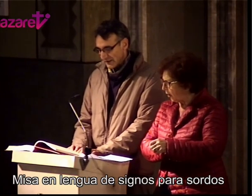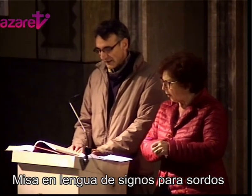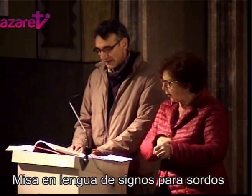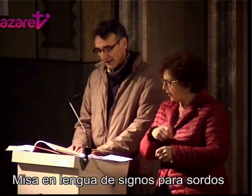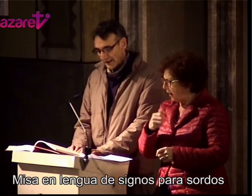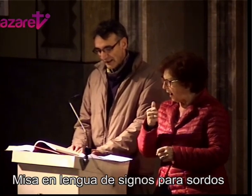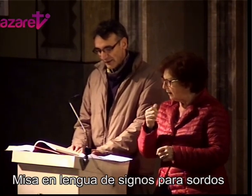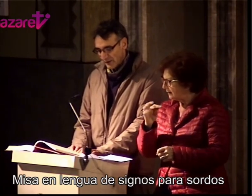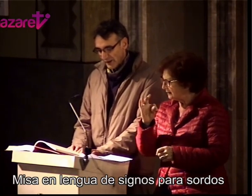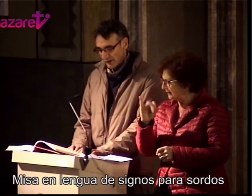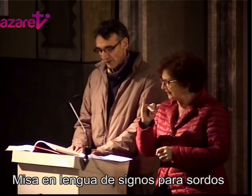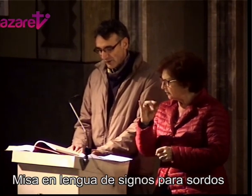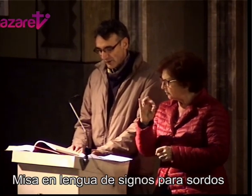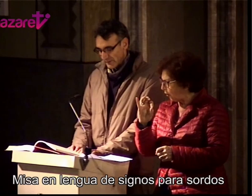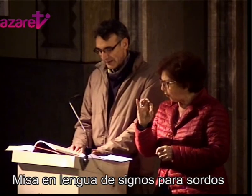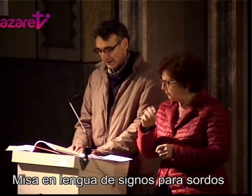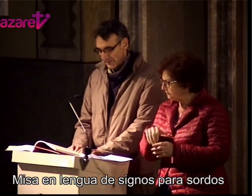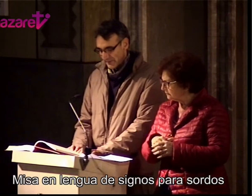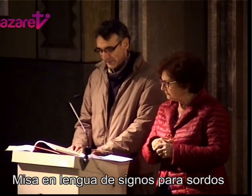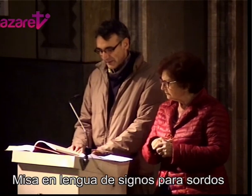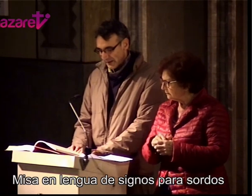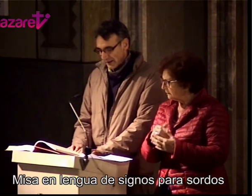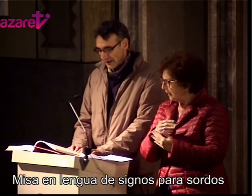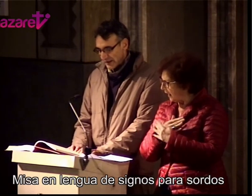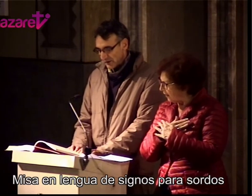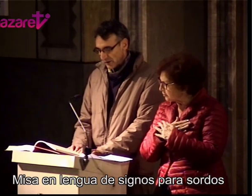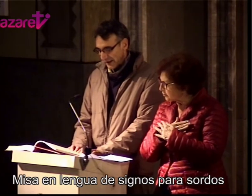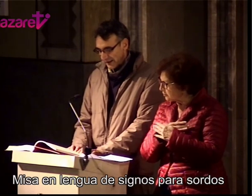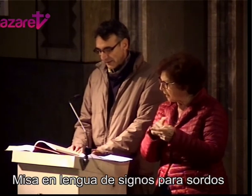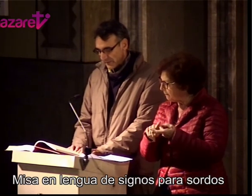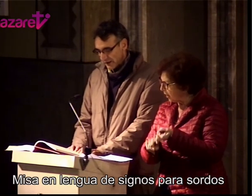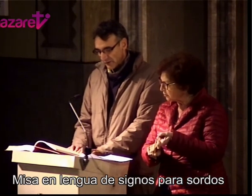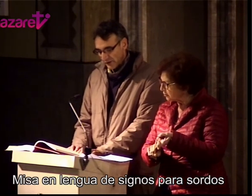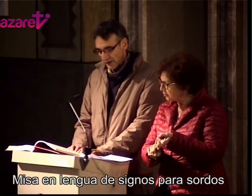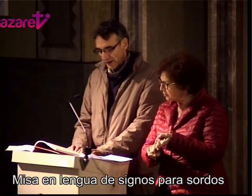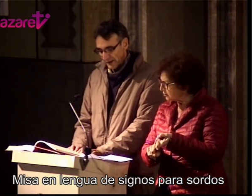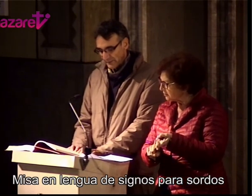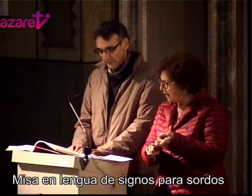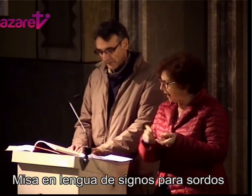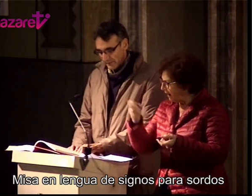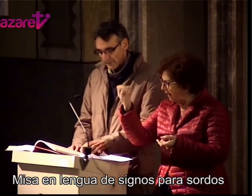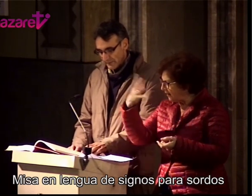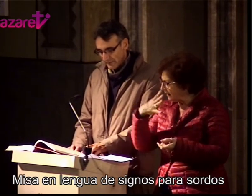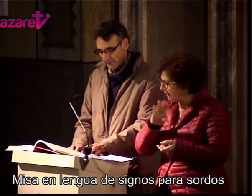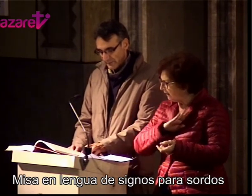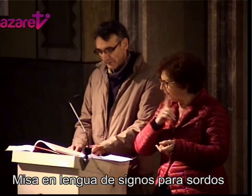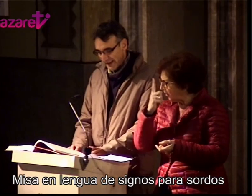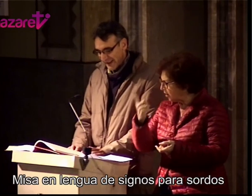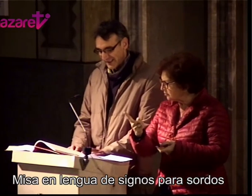que trae la salvación para todos los hombres, enseñándonos a que, renunciando a la impiedad